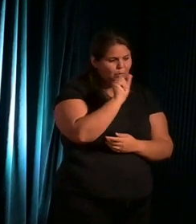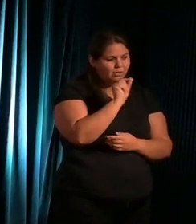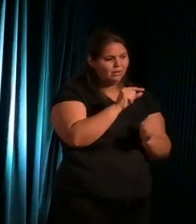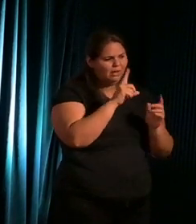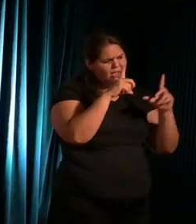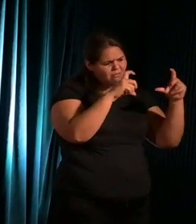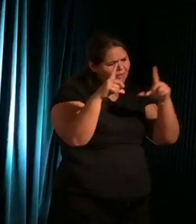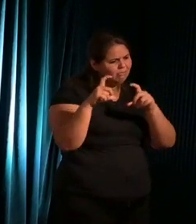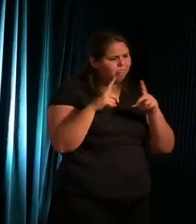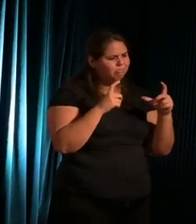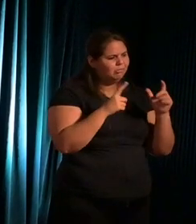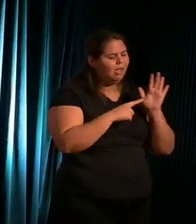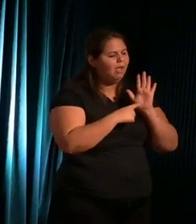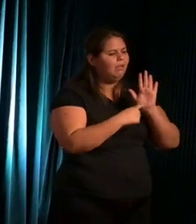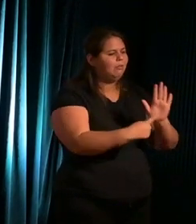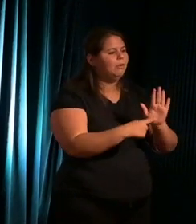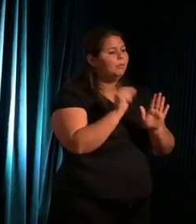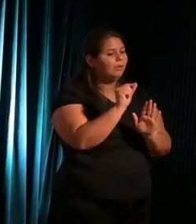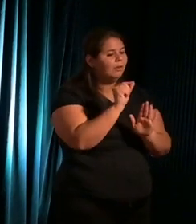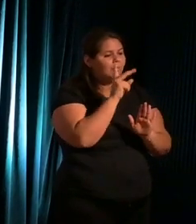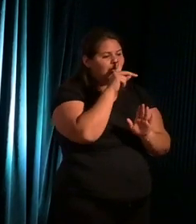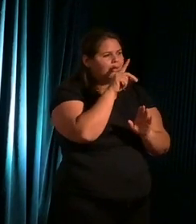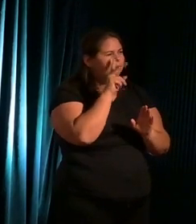né, imagens que, na verdade,